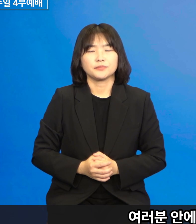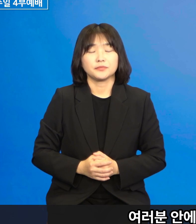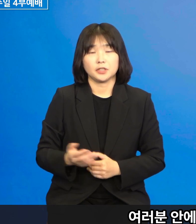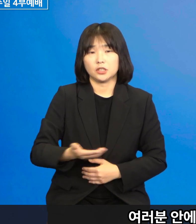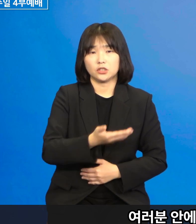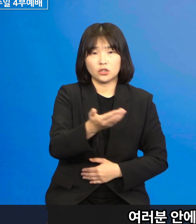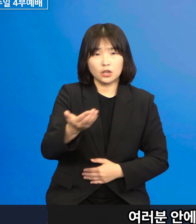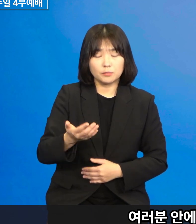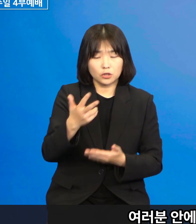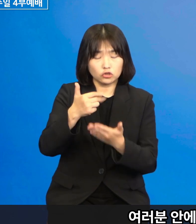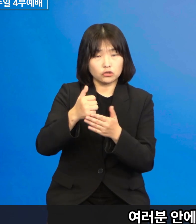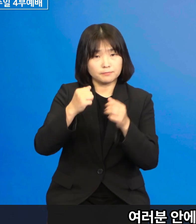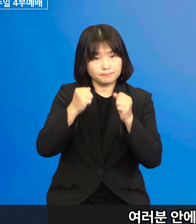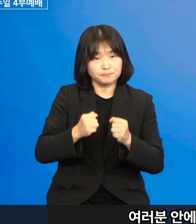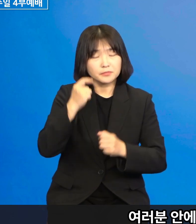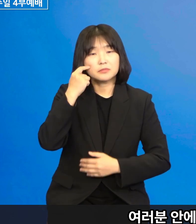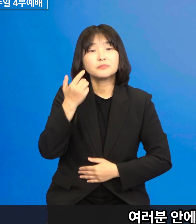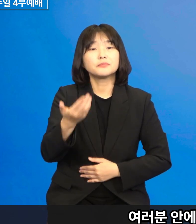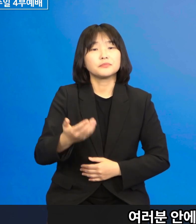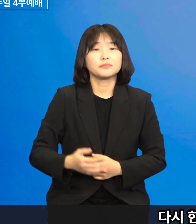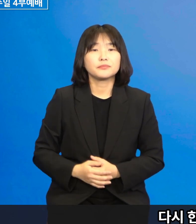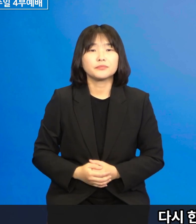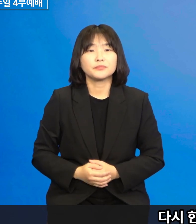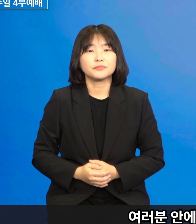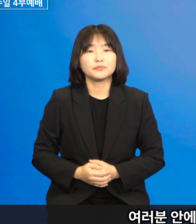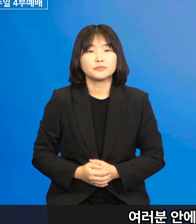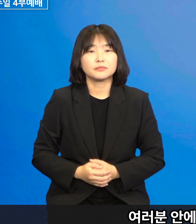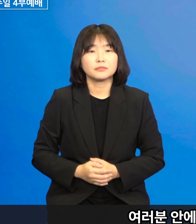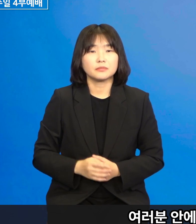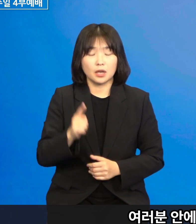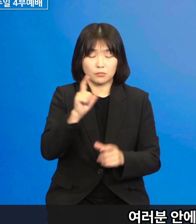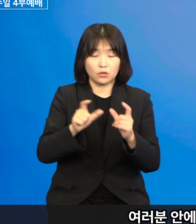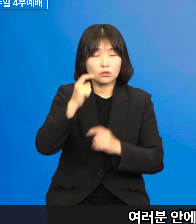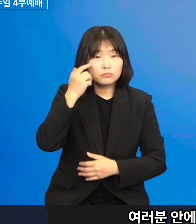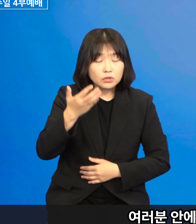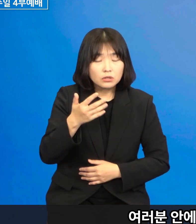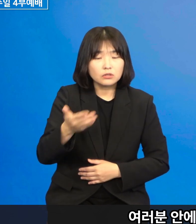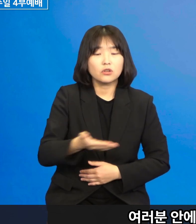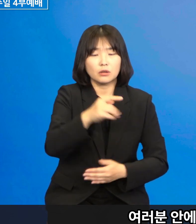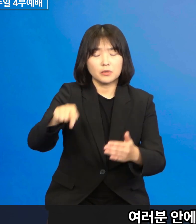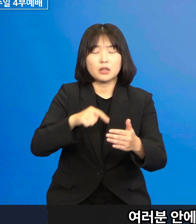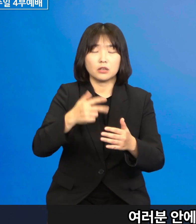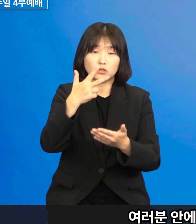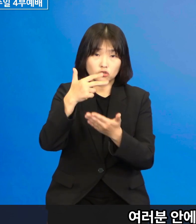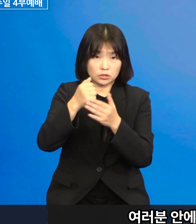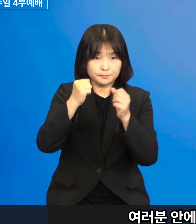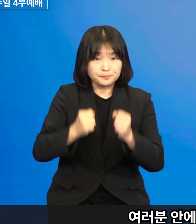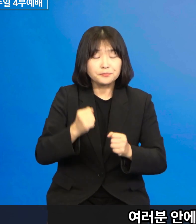여러분 안에 주님이 계십니까? 다시 물을게요. 여러분 안에 주님이 계십니까?